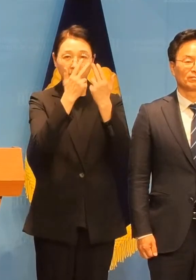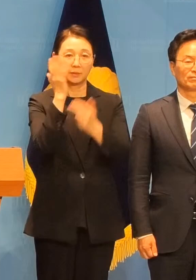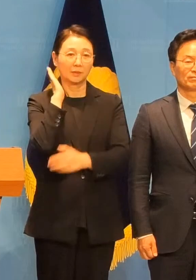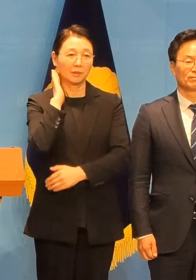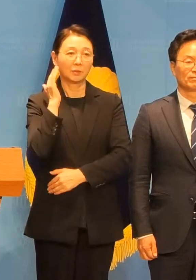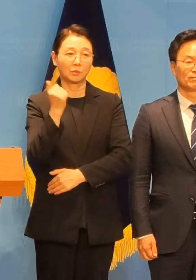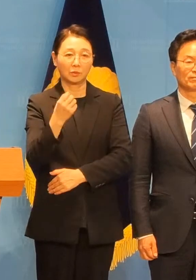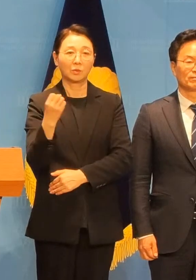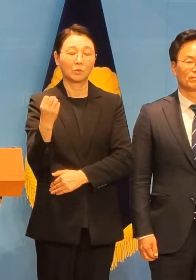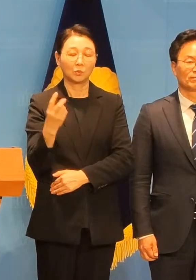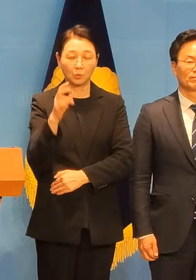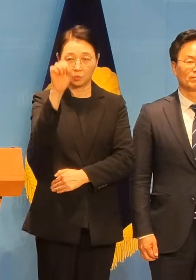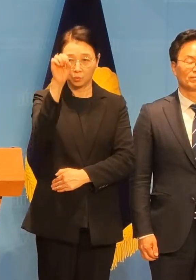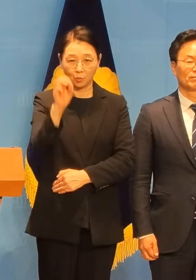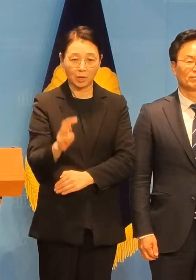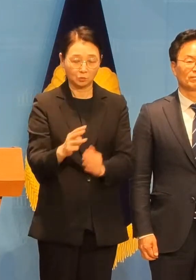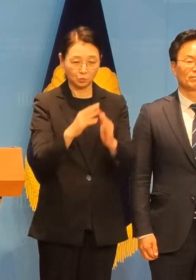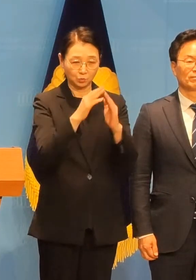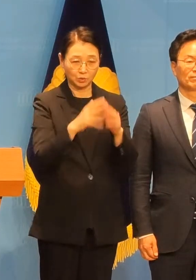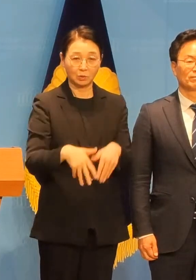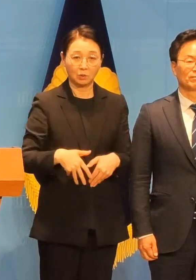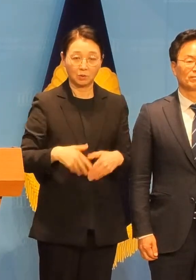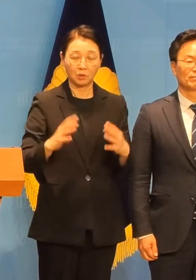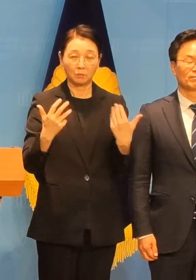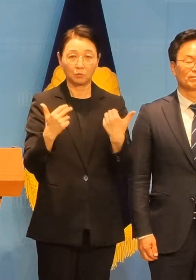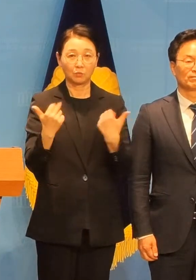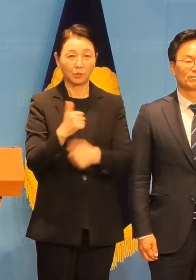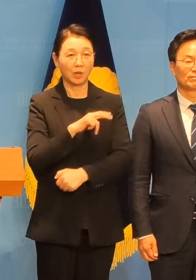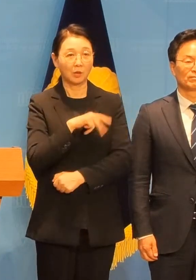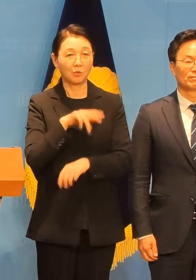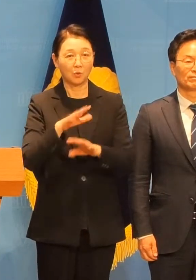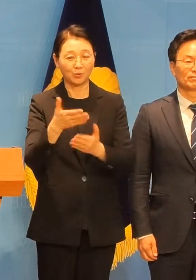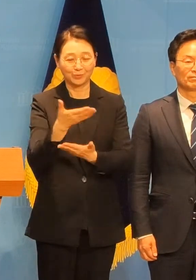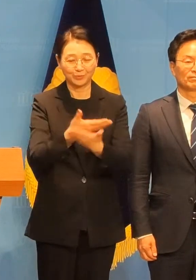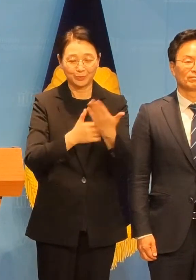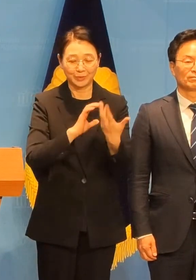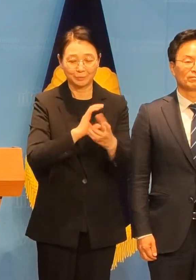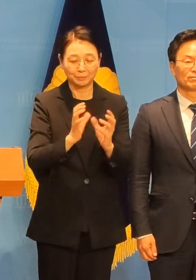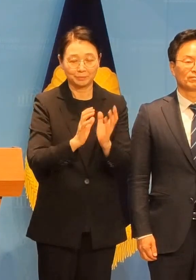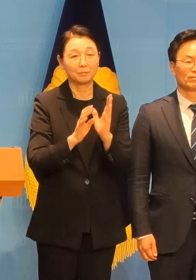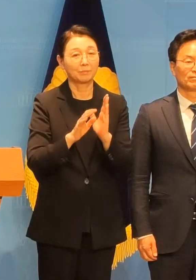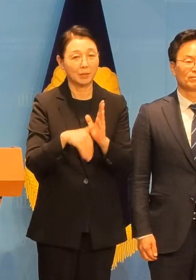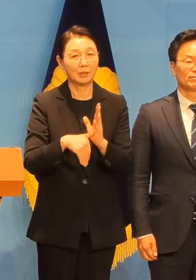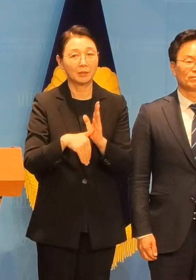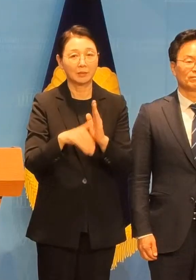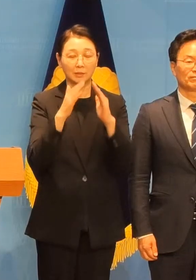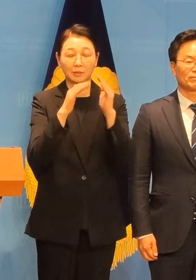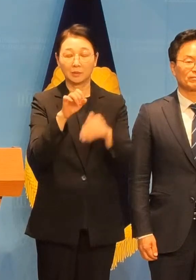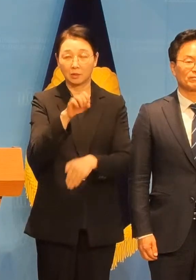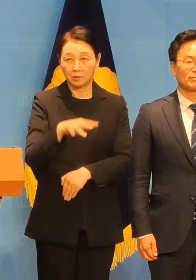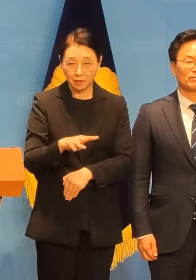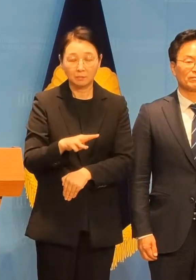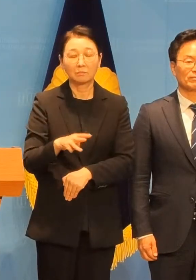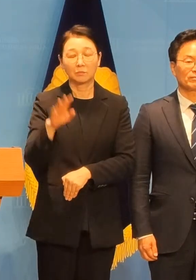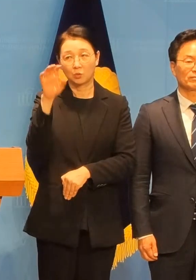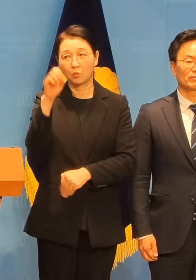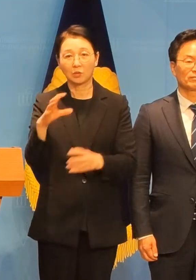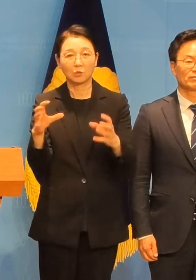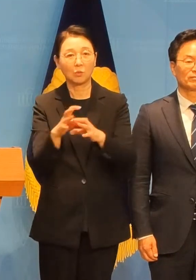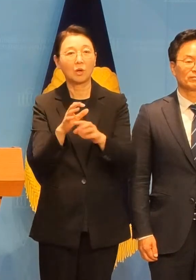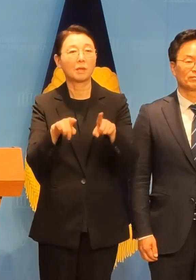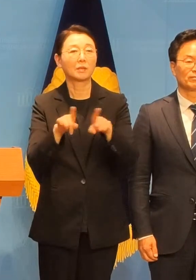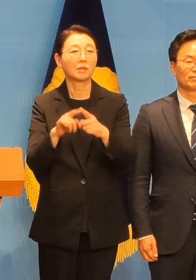대통령과 광주 전남 국회의원들은 오늘 오찬 간담회를 갖고 전남 광주 통합에 대해